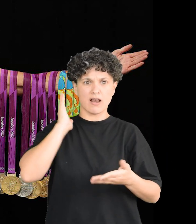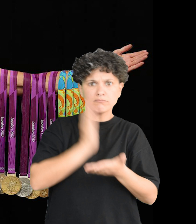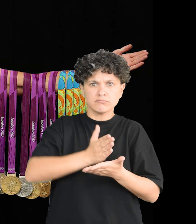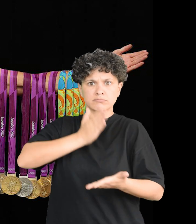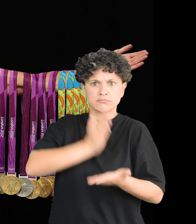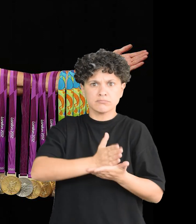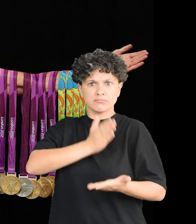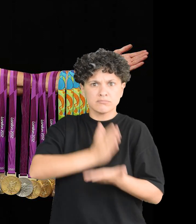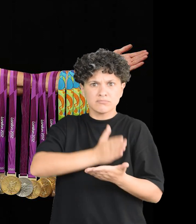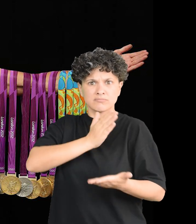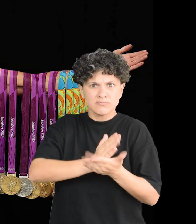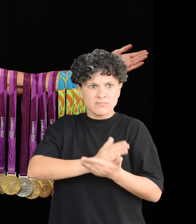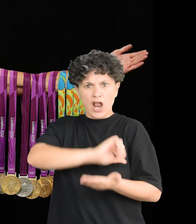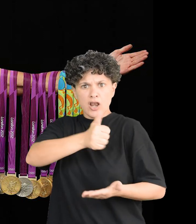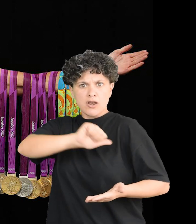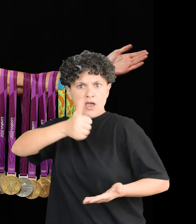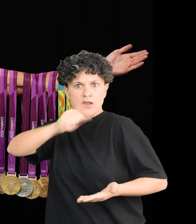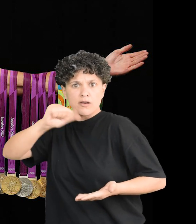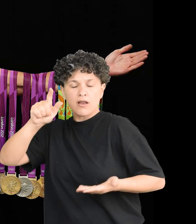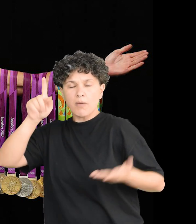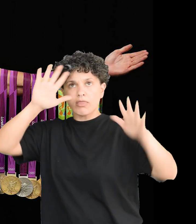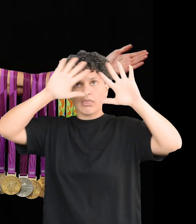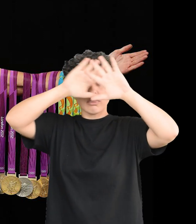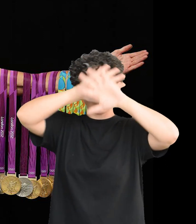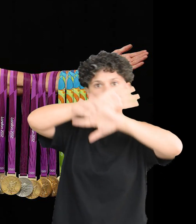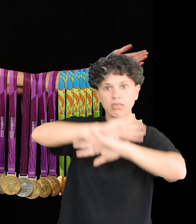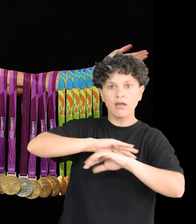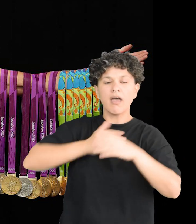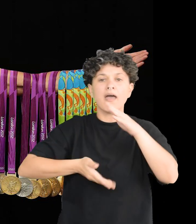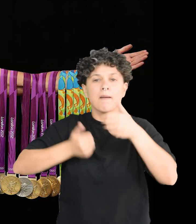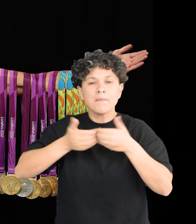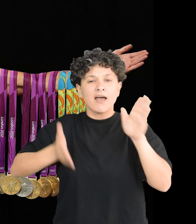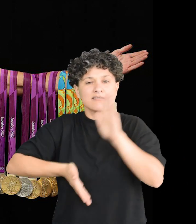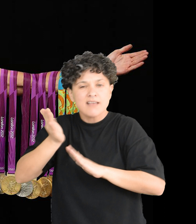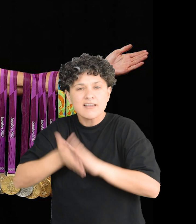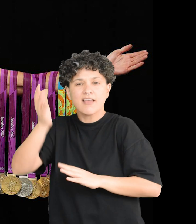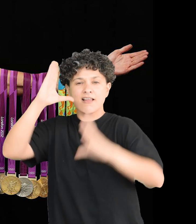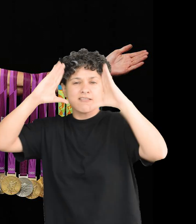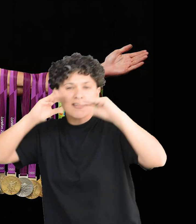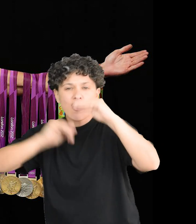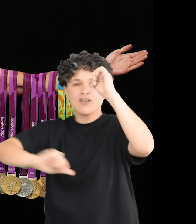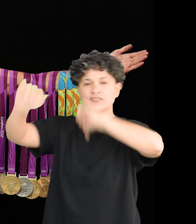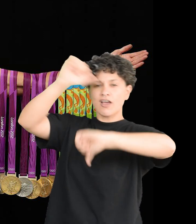deportivo lo confunden pierde el rumbo entre los excesos la noche y el